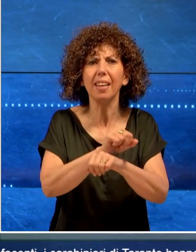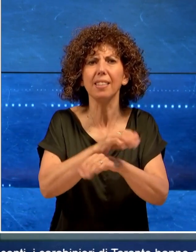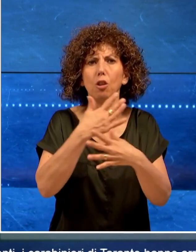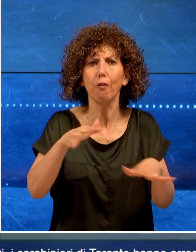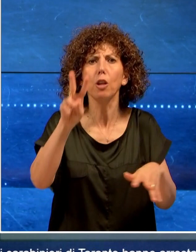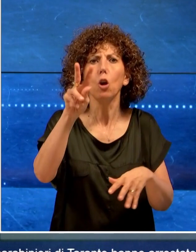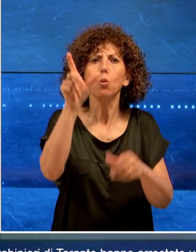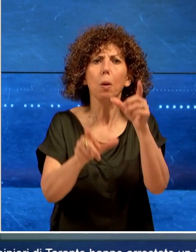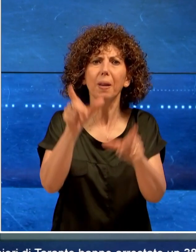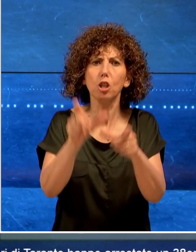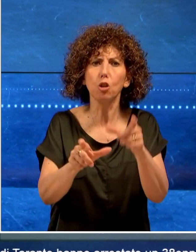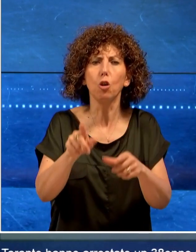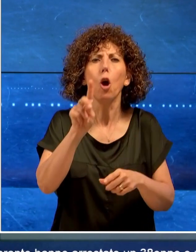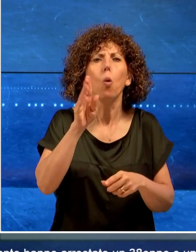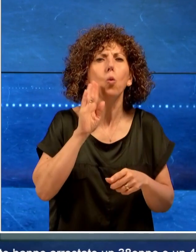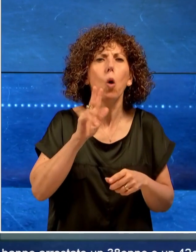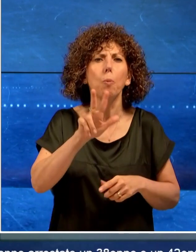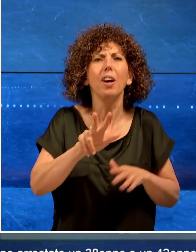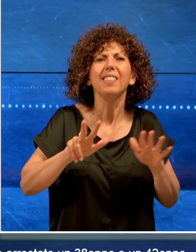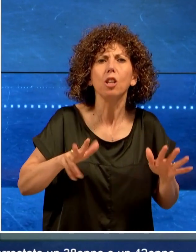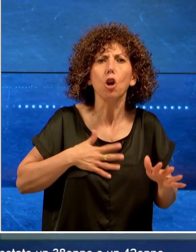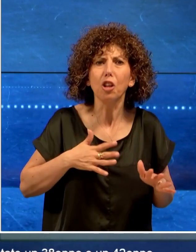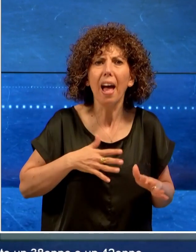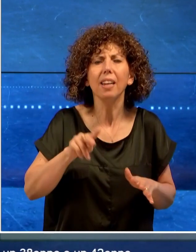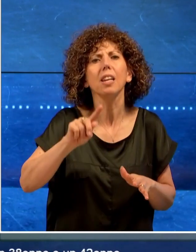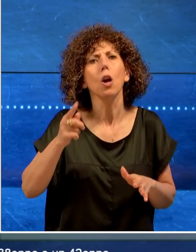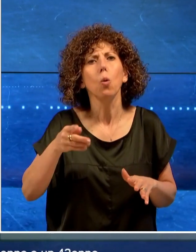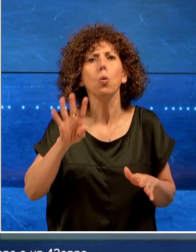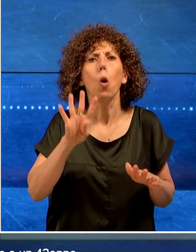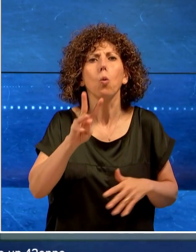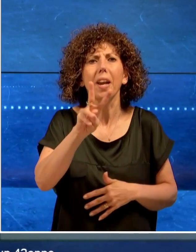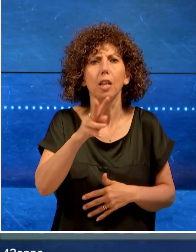persone un TR e un